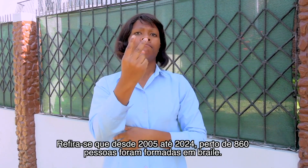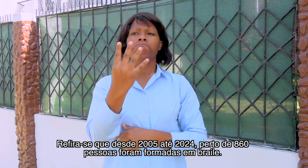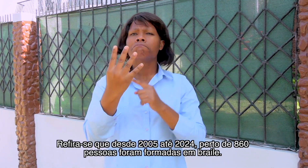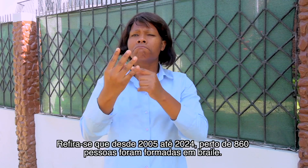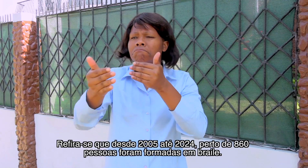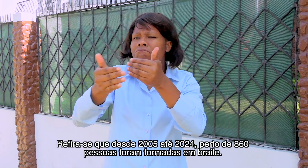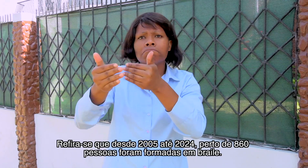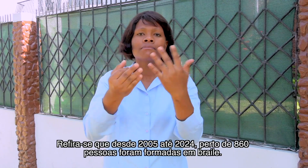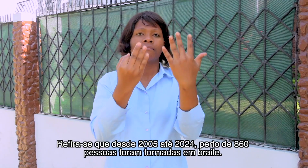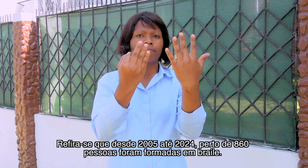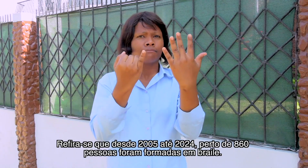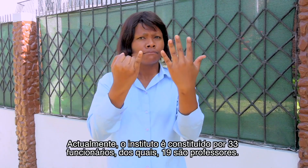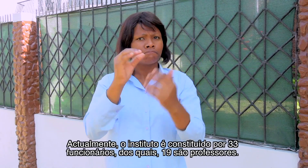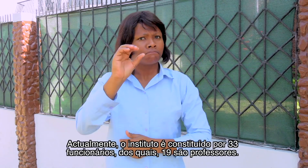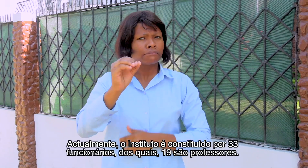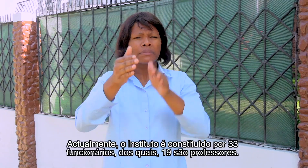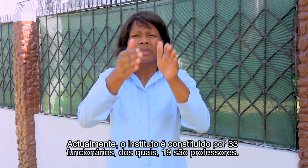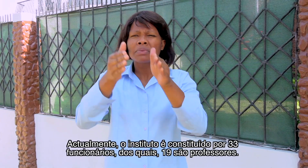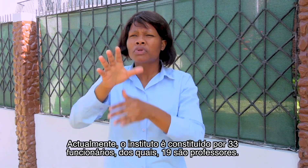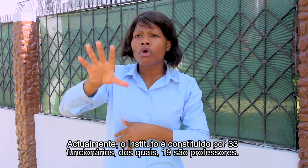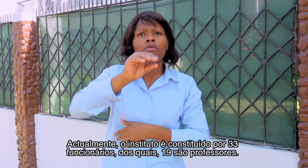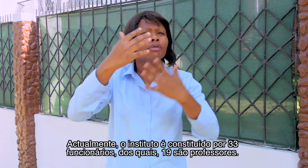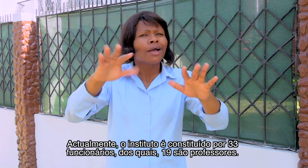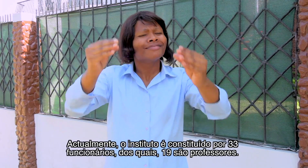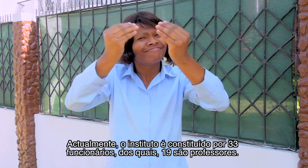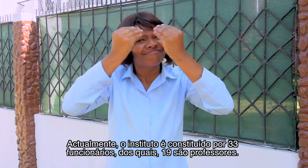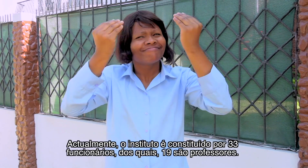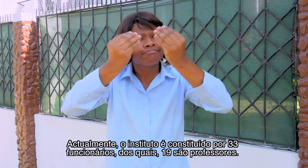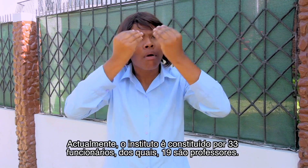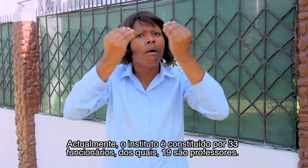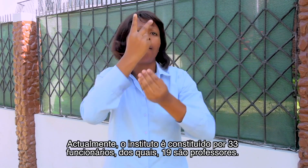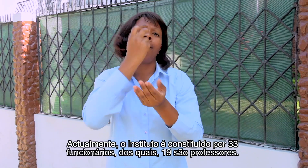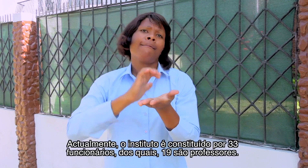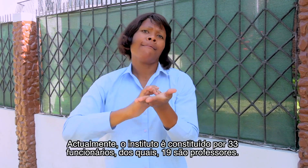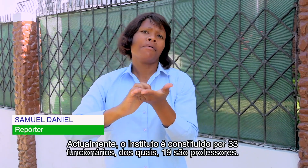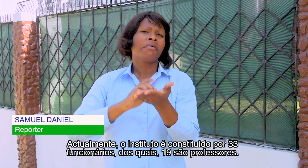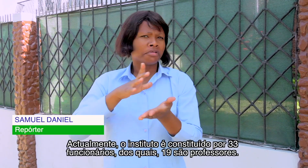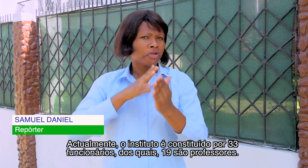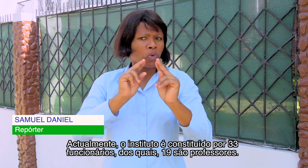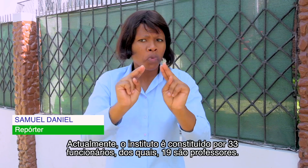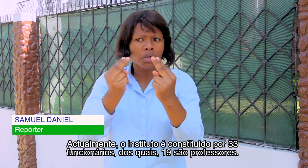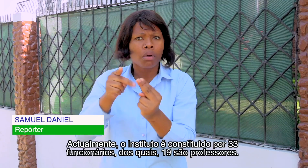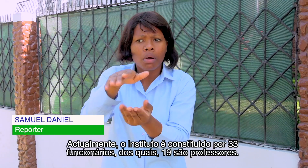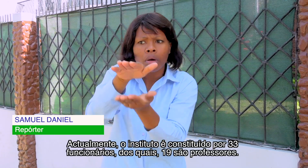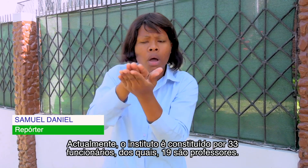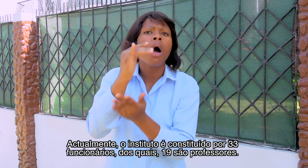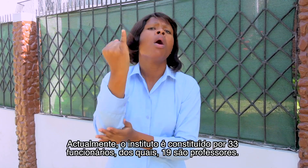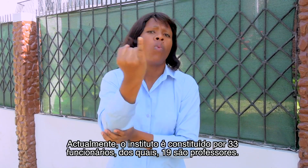formadas em Braille Atualmente o Instituto é constituído por 33 funcionários dos quais 19